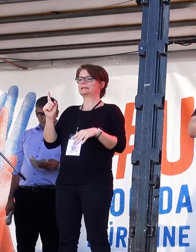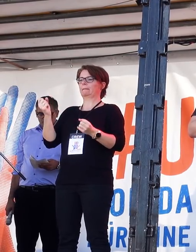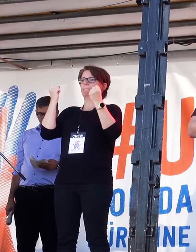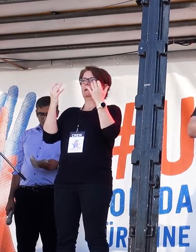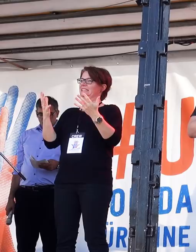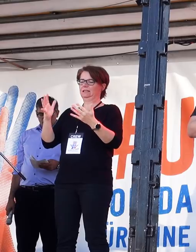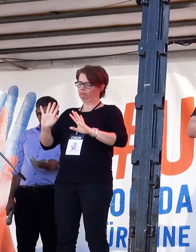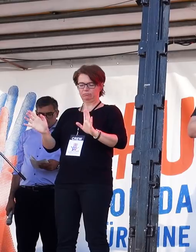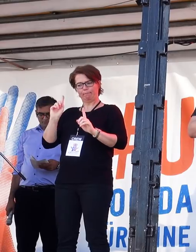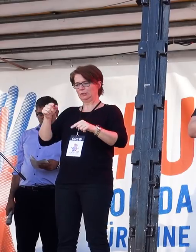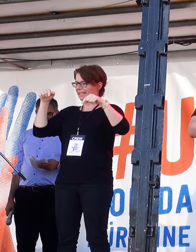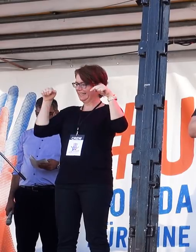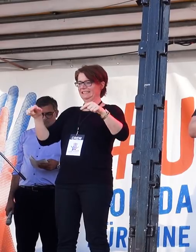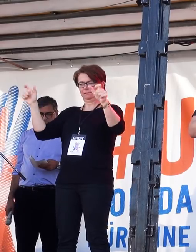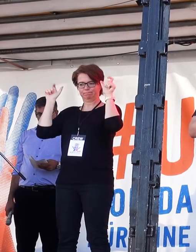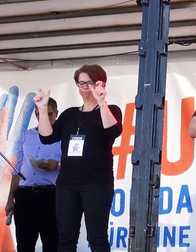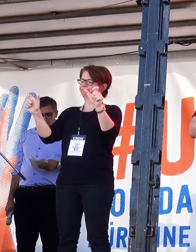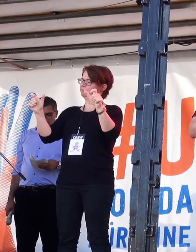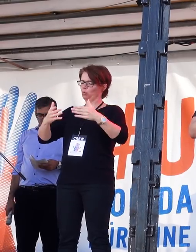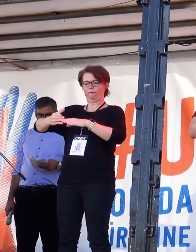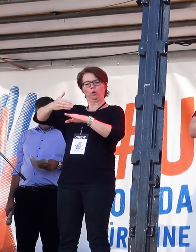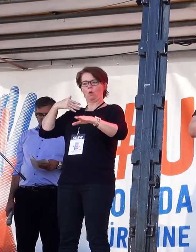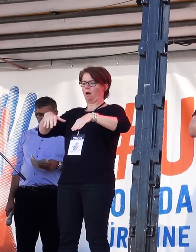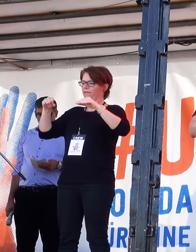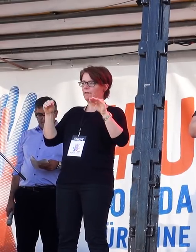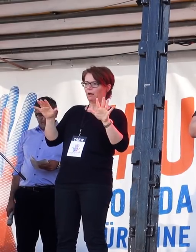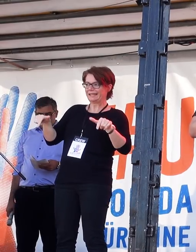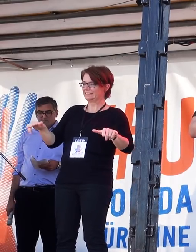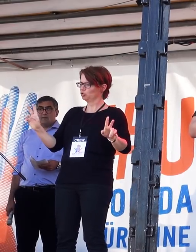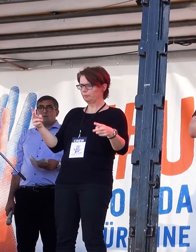als linksextrem und gewaltbereit denunziert werden.